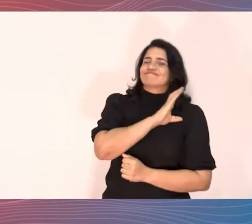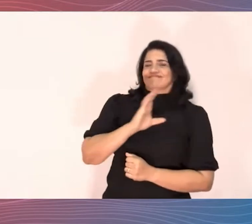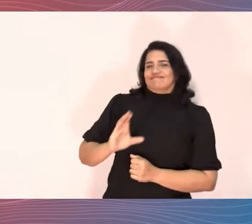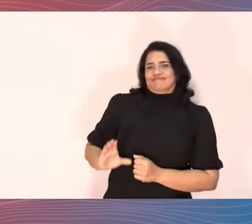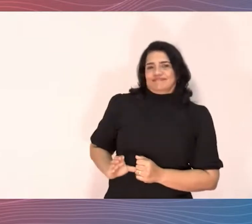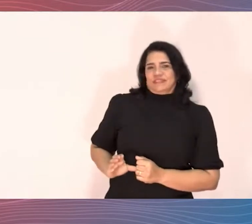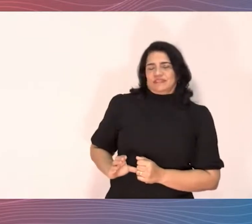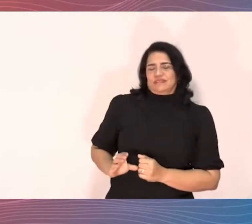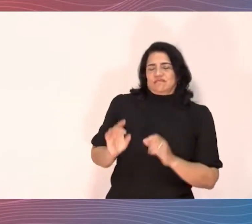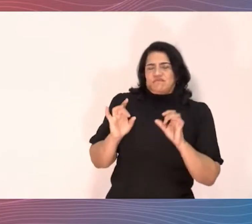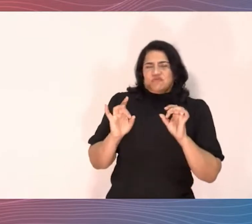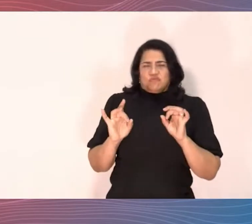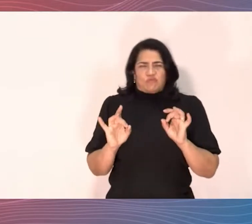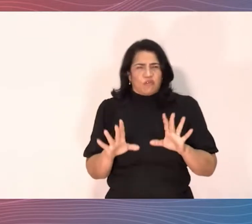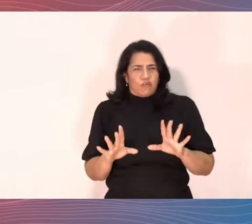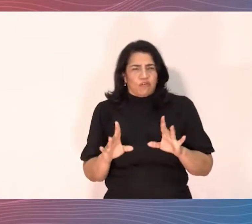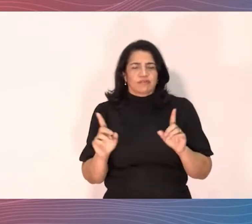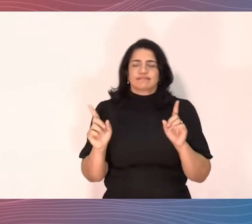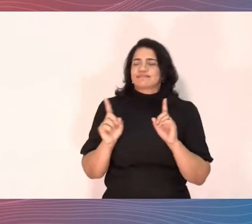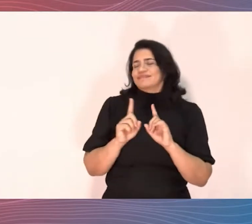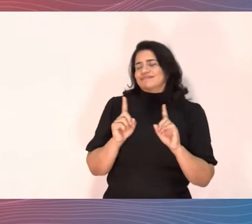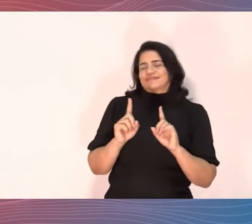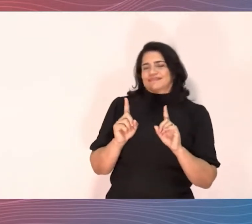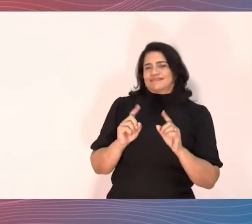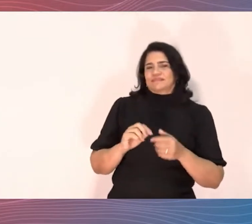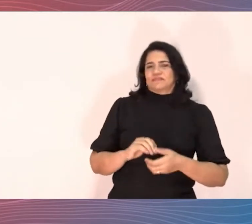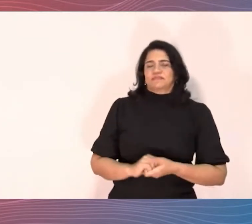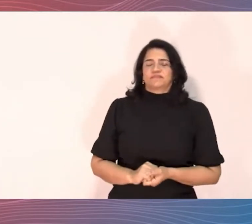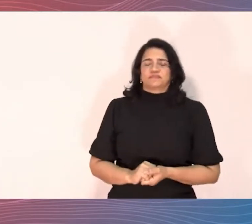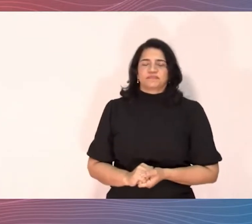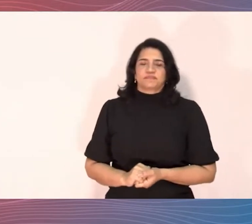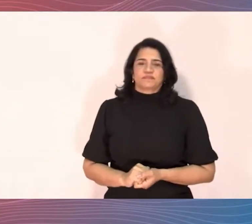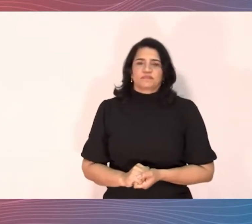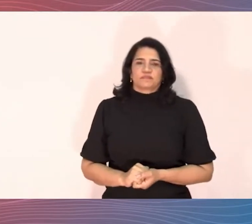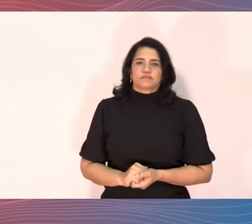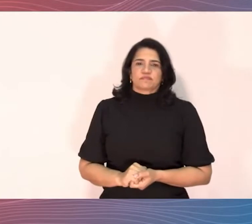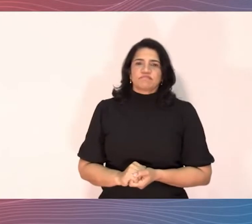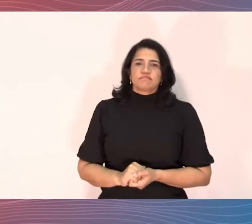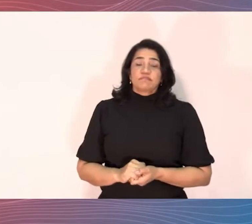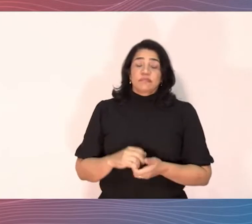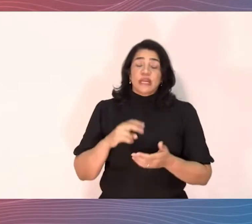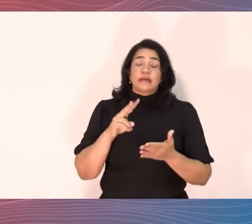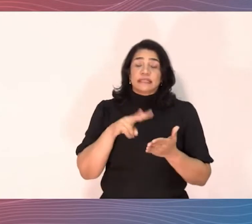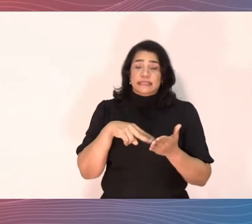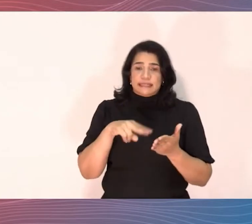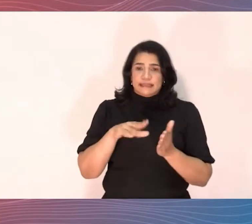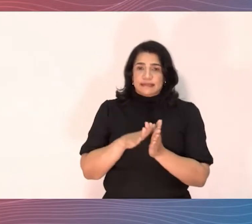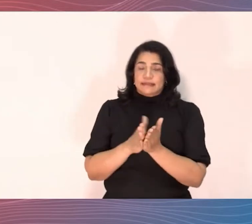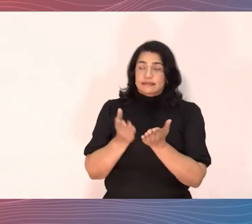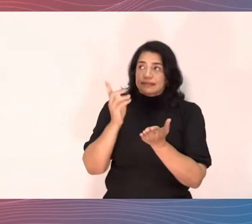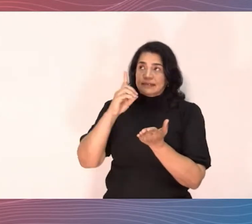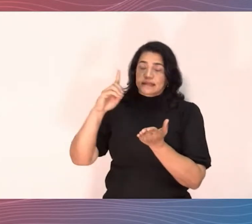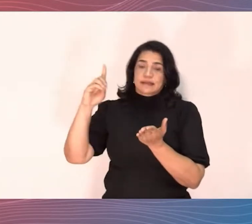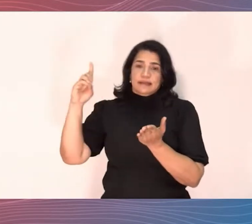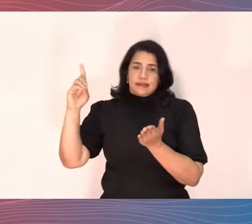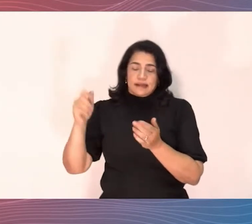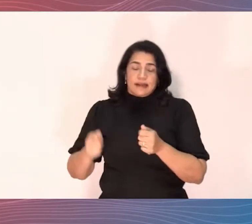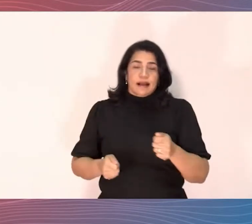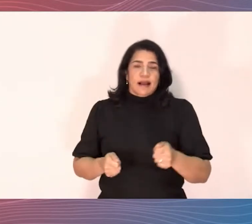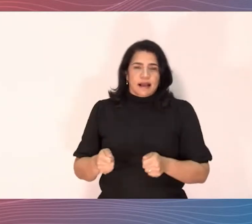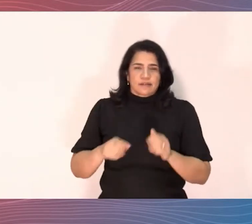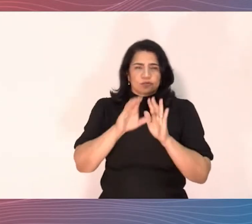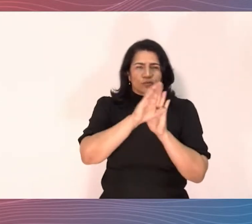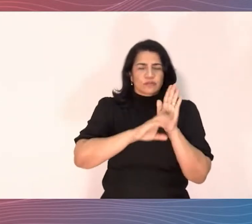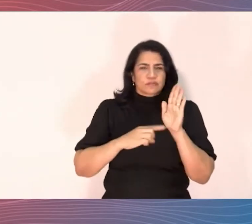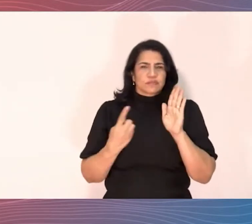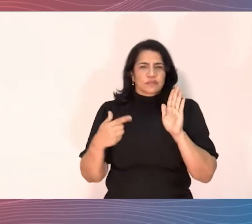Bom, só para ter uma base bíblica que eu estou falando, vamos para Atos capítulo 17, versículo 24.